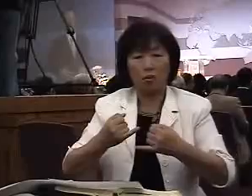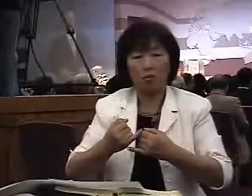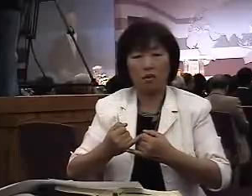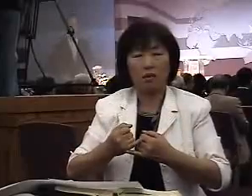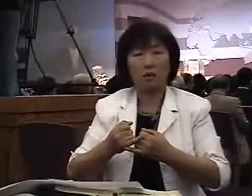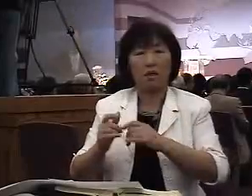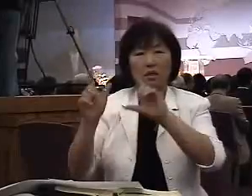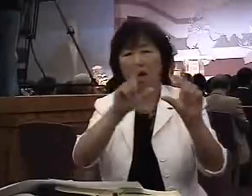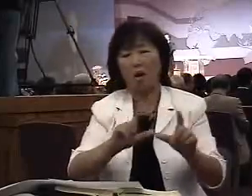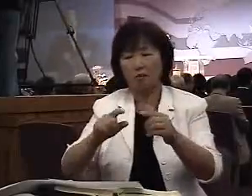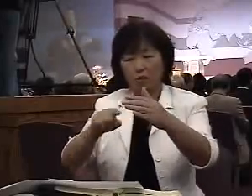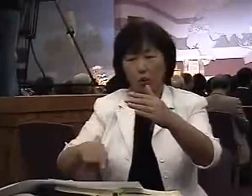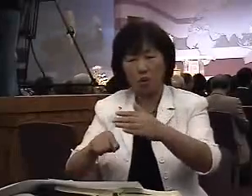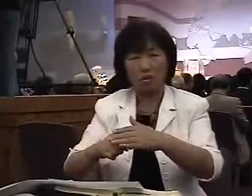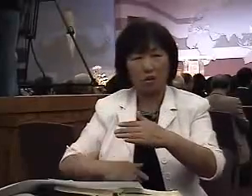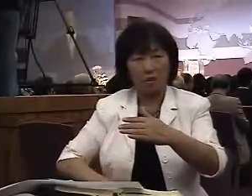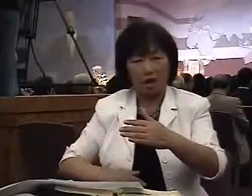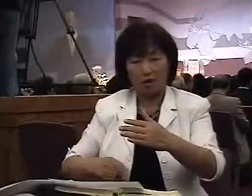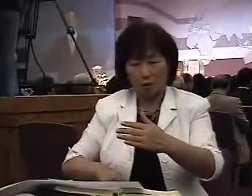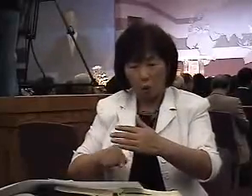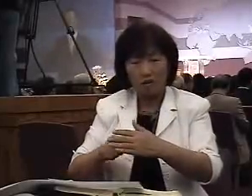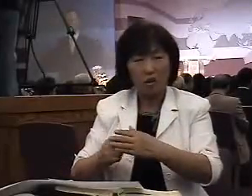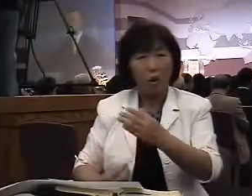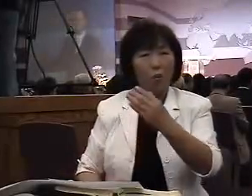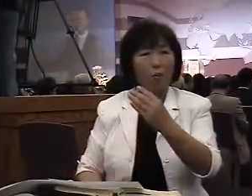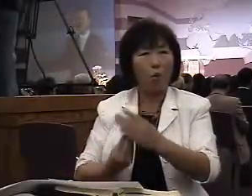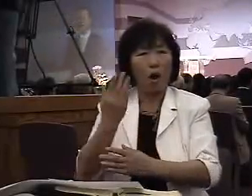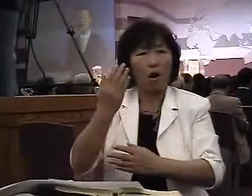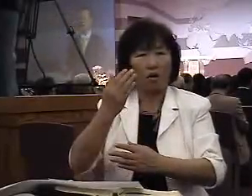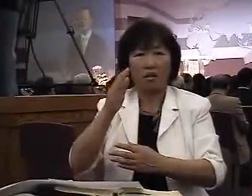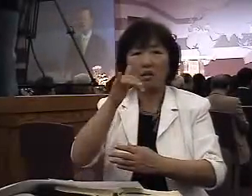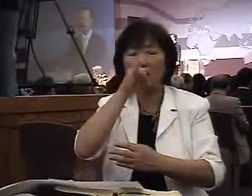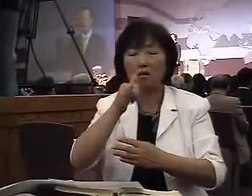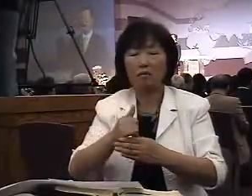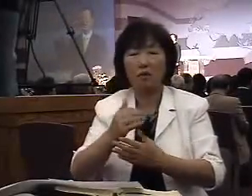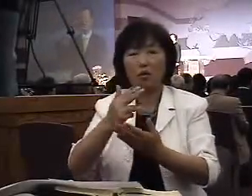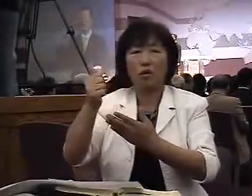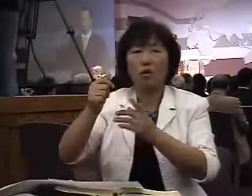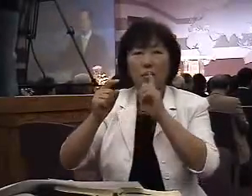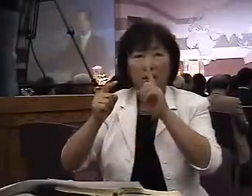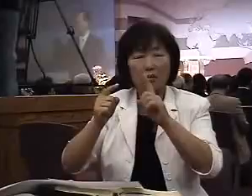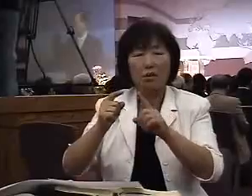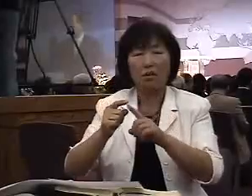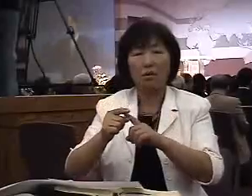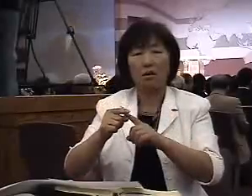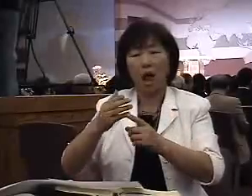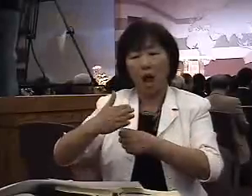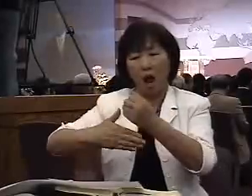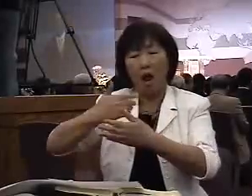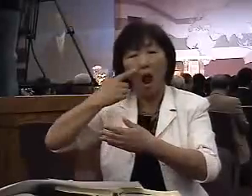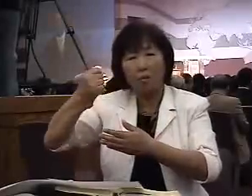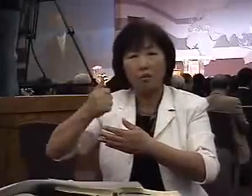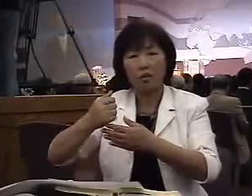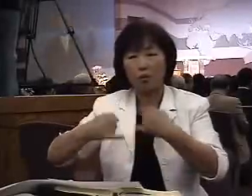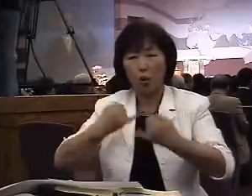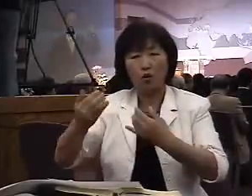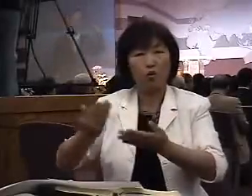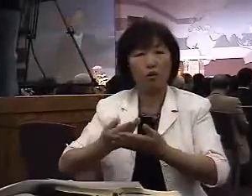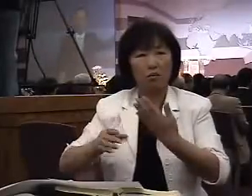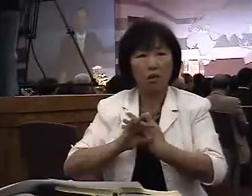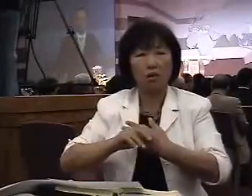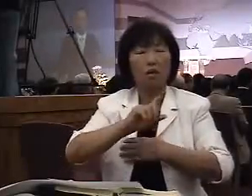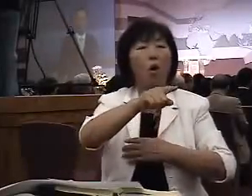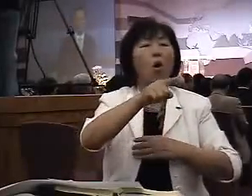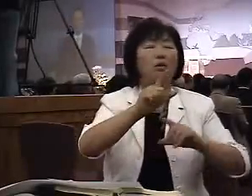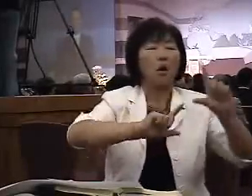삶 속에서, 뱃속에서 솟아나는 것입니다. 근데 주님께서 말씀하세요. 하나님 아버지께서 그 joy를 주시면은 너